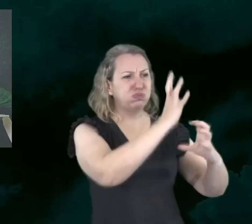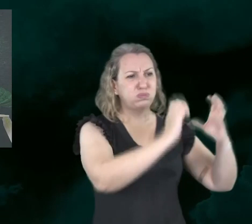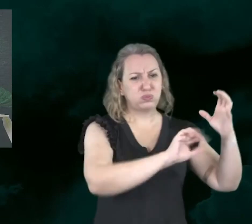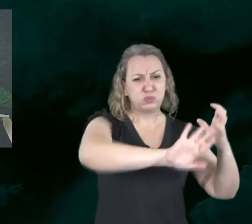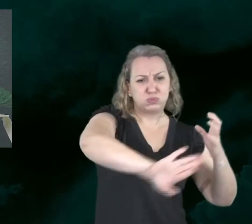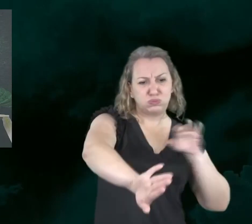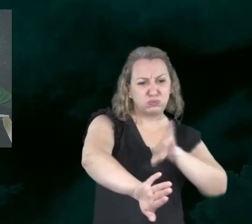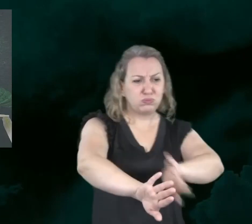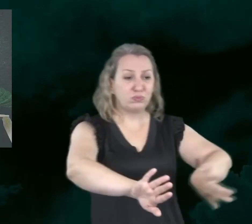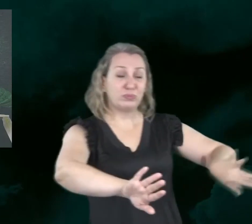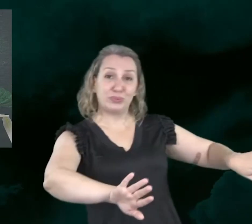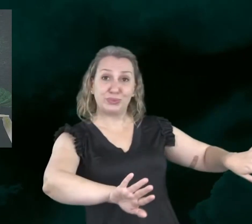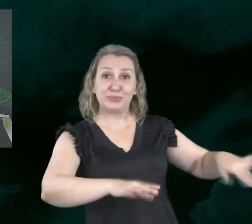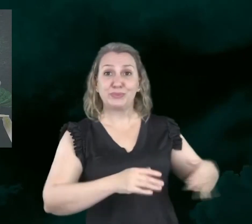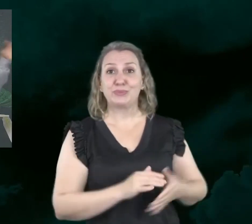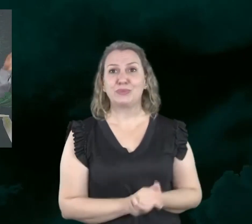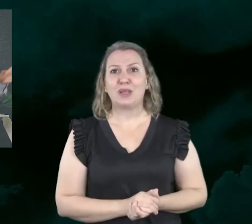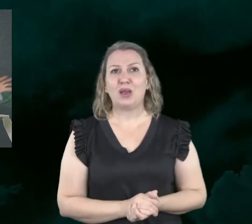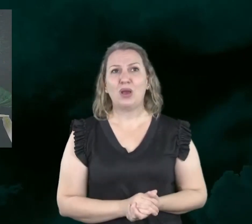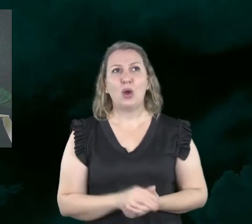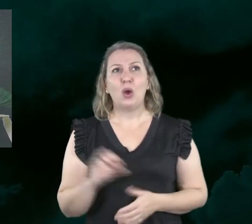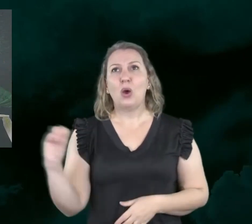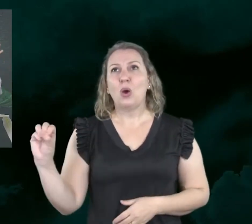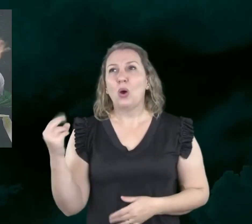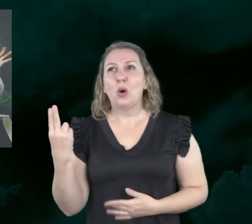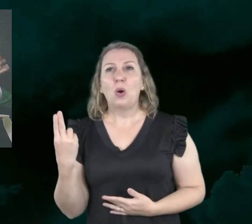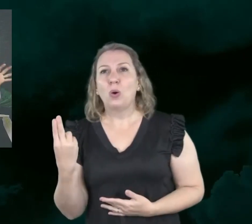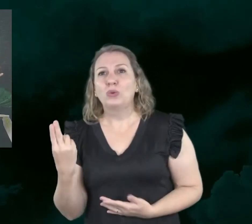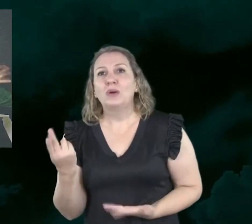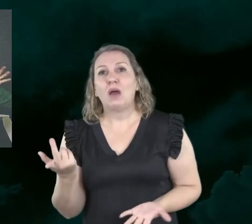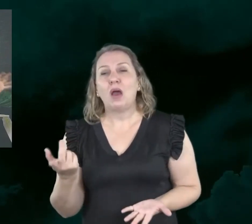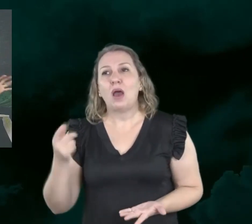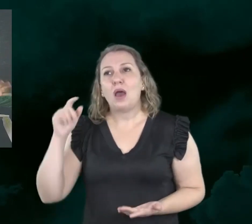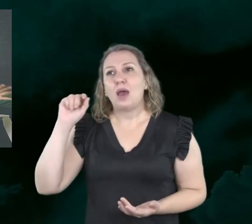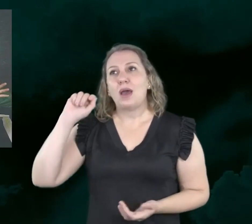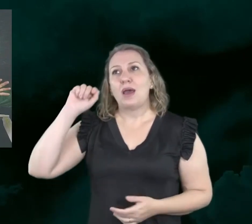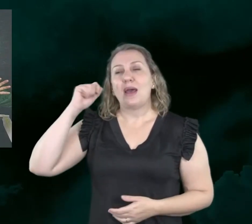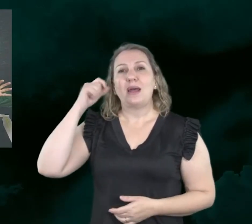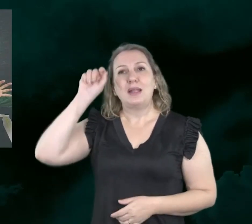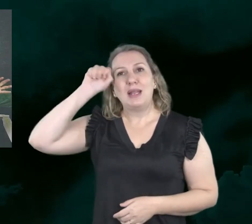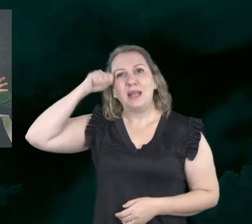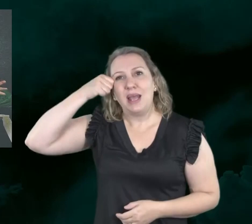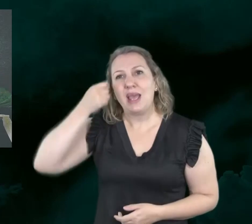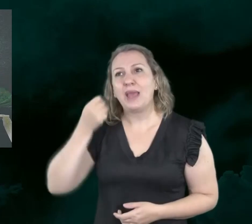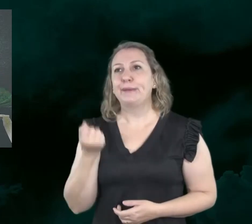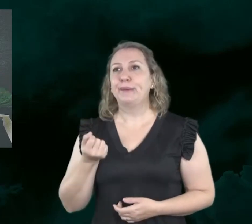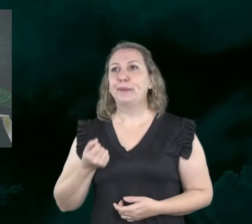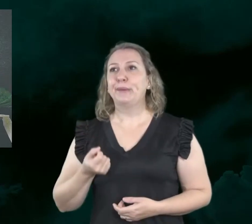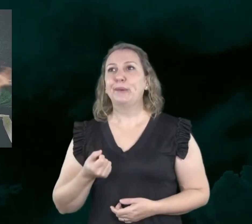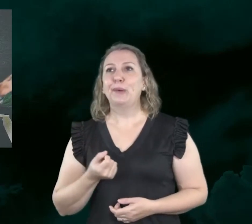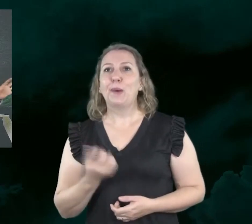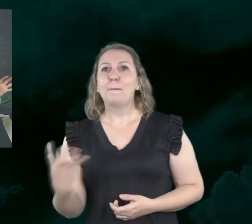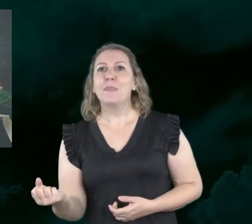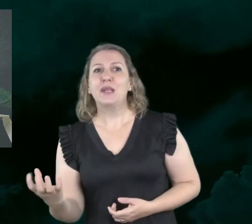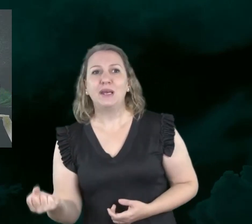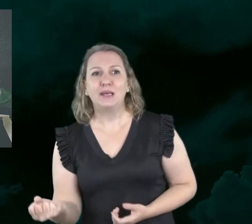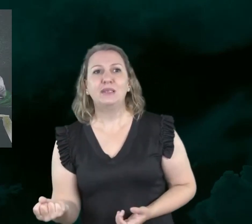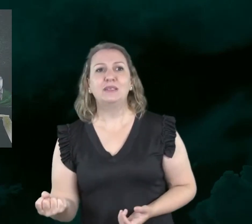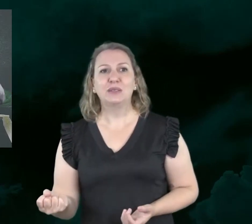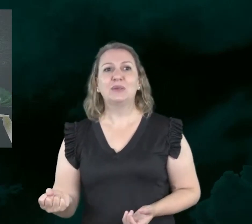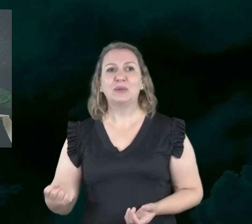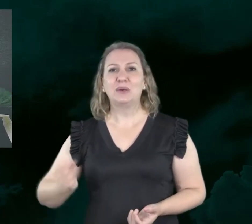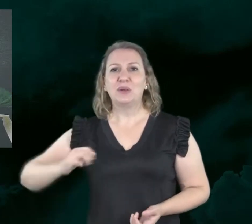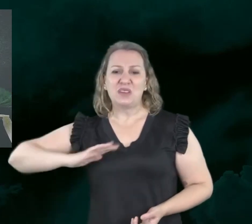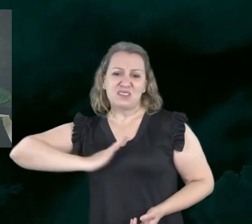contra determinada discriminação, contra aquilo. Quer dizer, nós estamos vivendo num mundo extremamente polarizado por causa